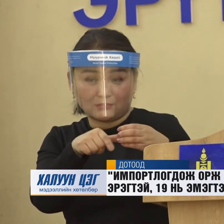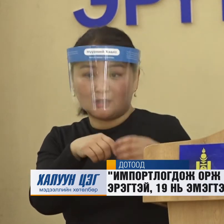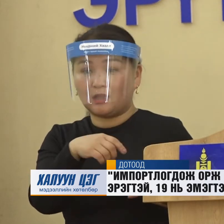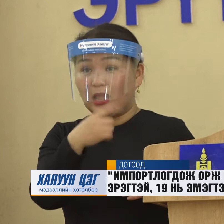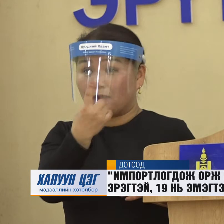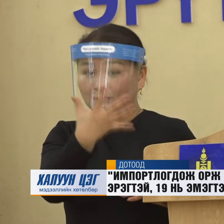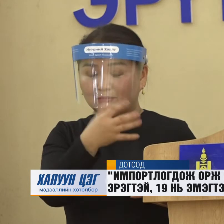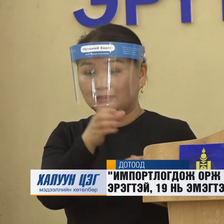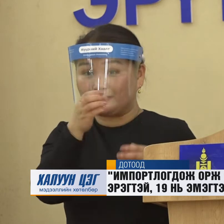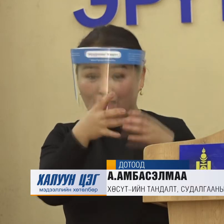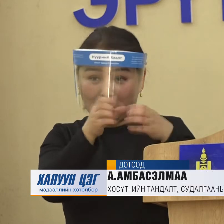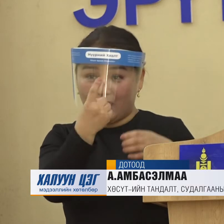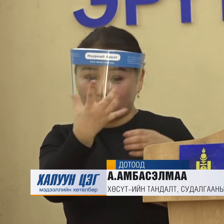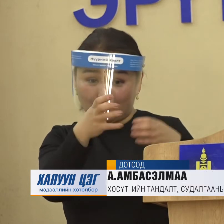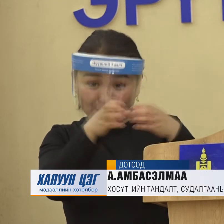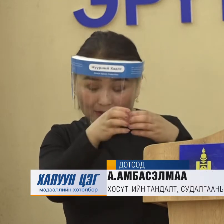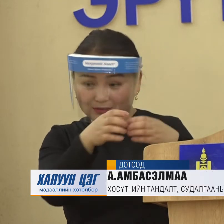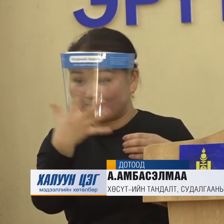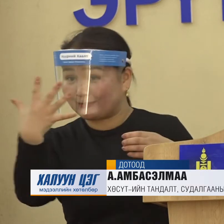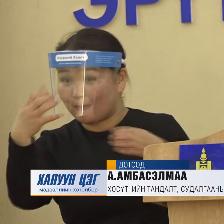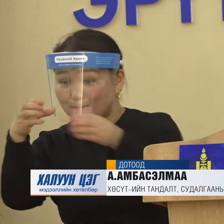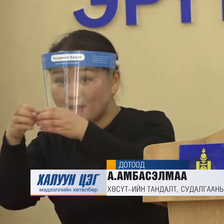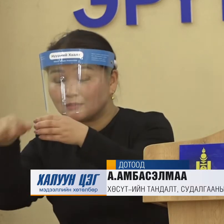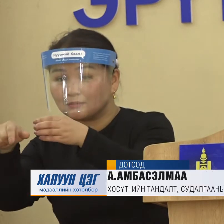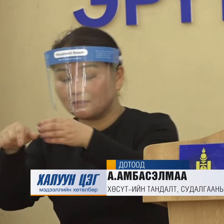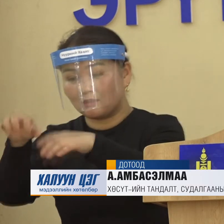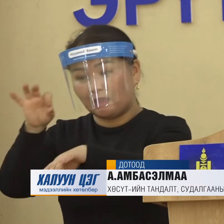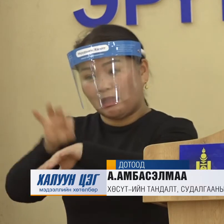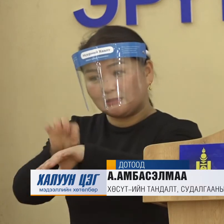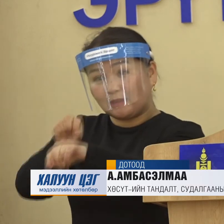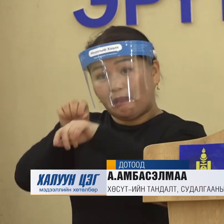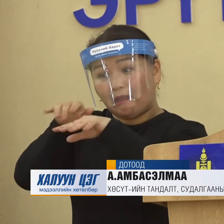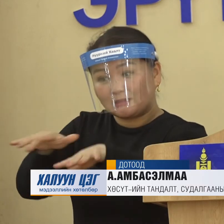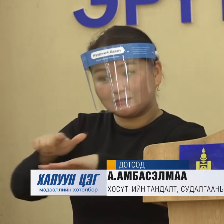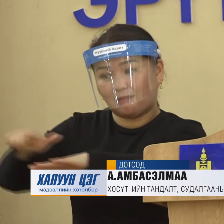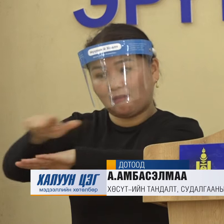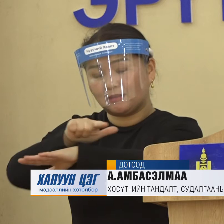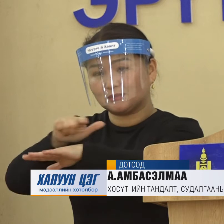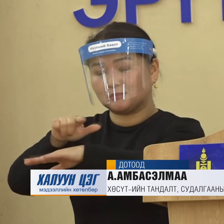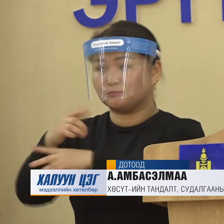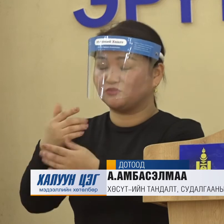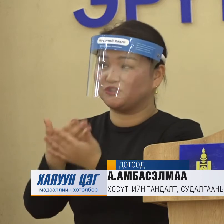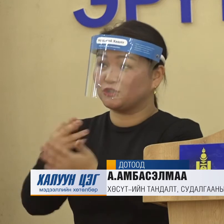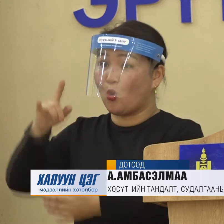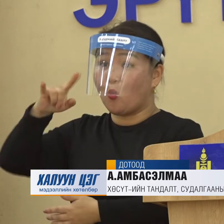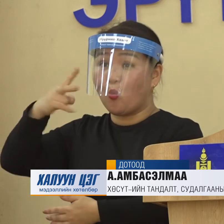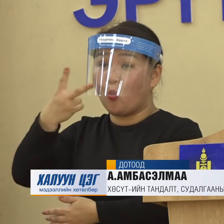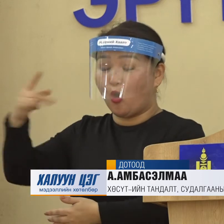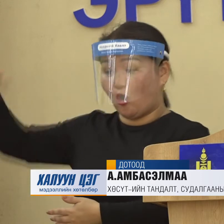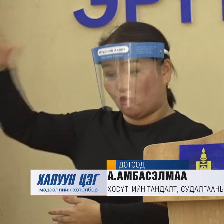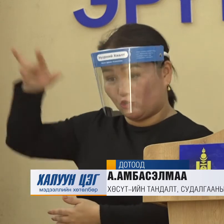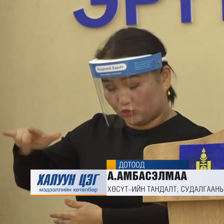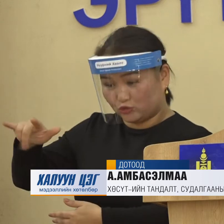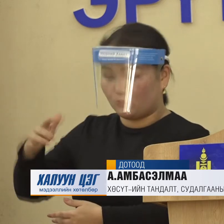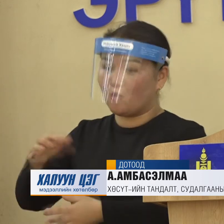баг нь бол голомтны буюу одоо халдвар гарсан газар, мөн одоо үүргийн онгоцч гэдэг юм уу, аль нэг газруудад